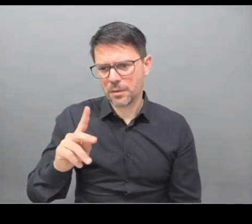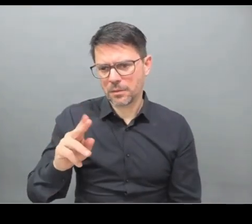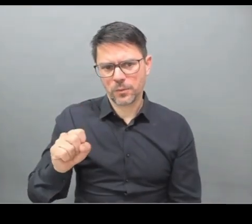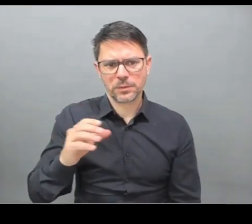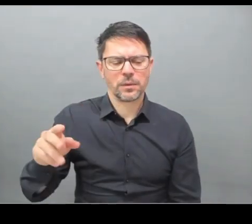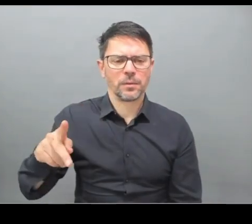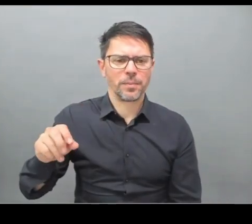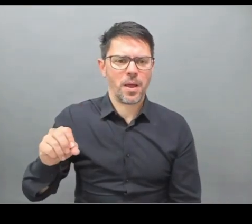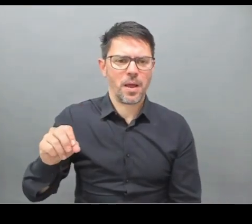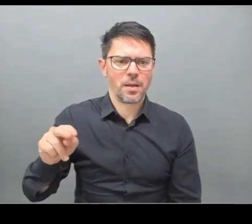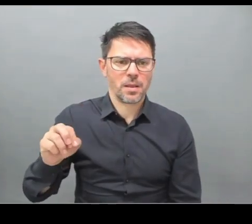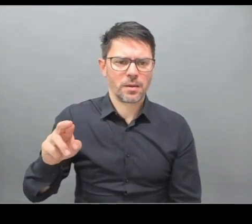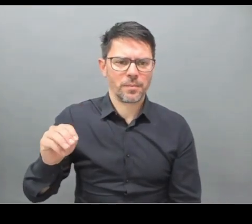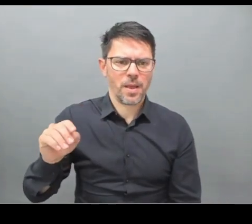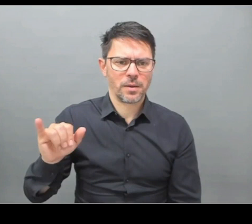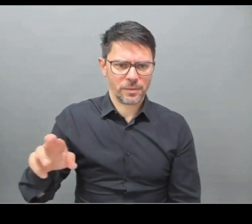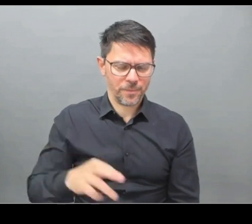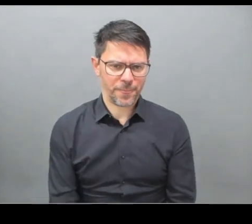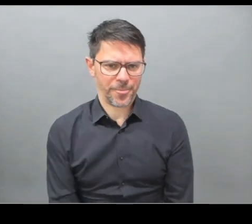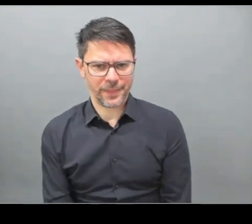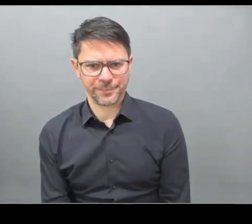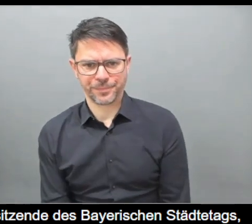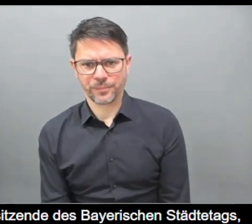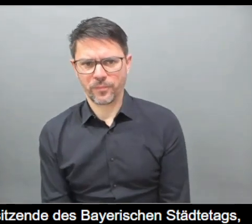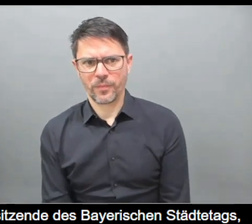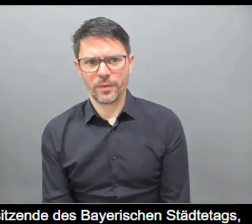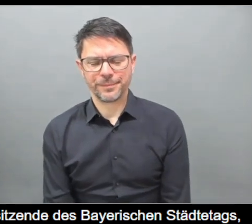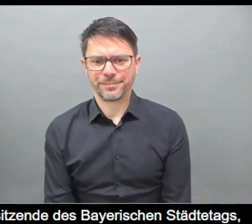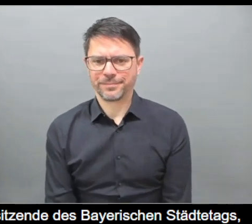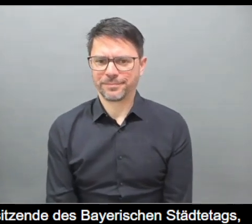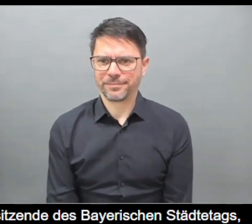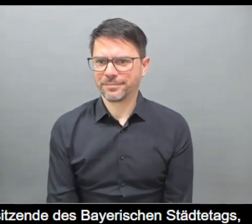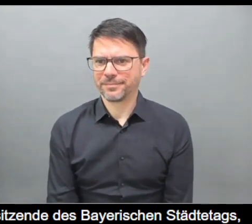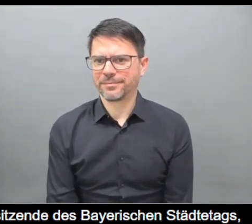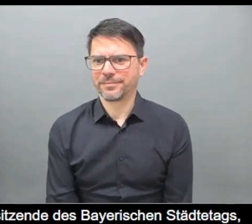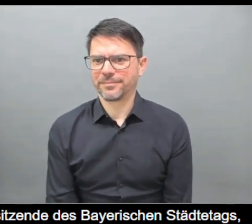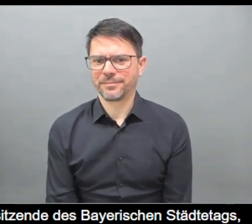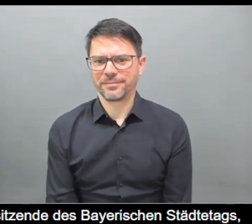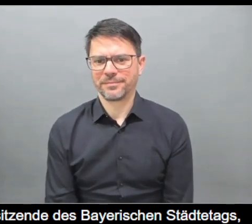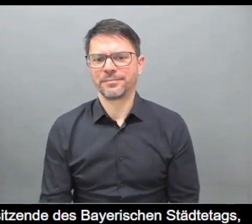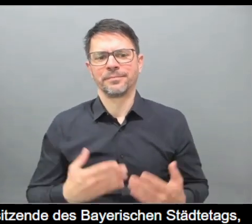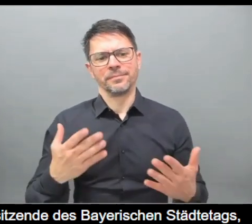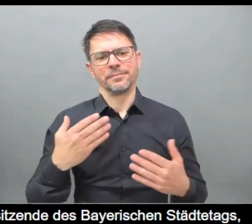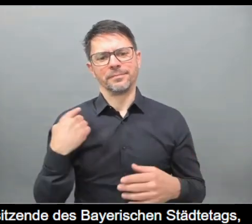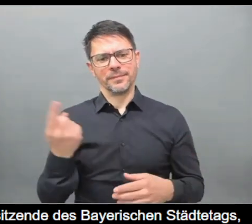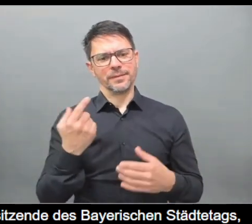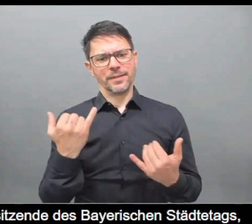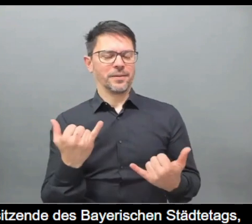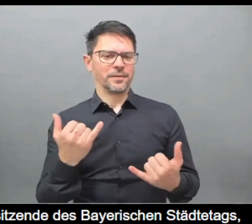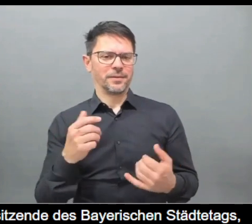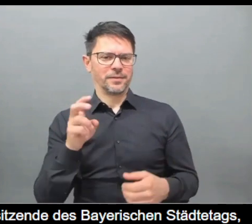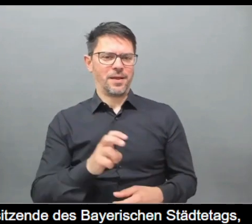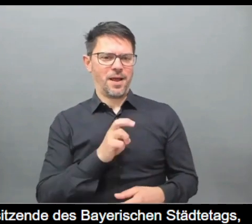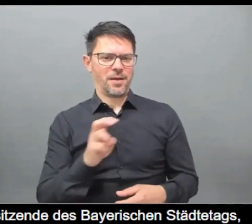Situation mit ein paar Sätzen beginnen. Wir stellen momentan eine sehr gefährliche Schieflage fest und an vielen Orten auch eine